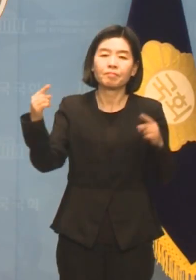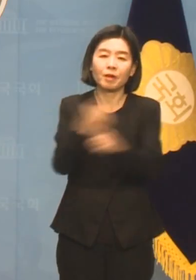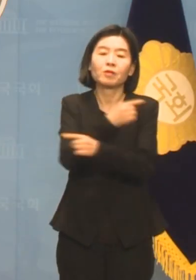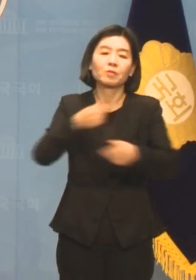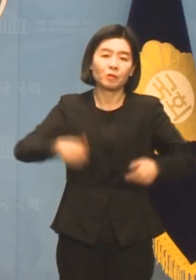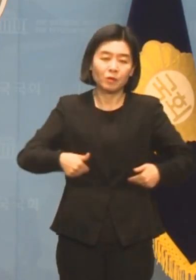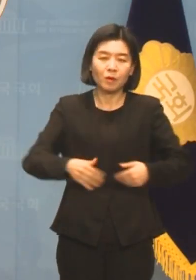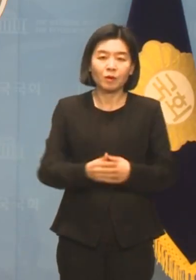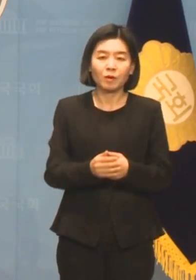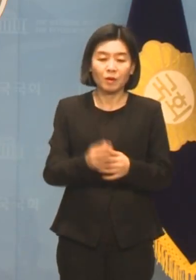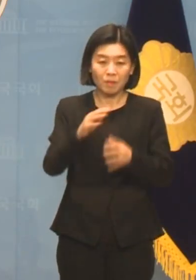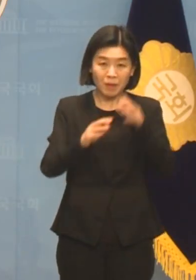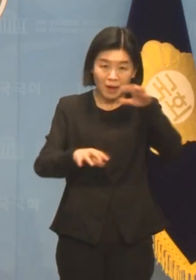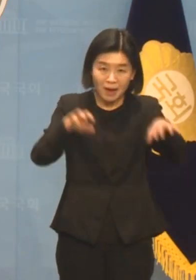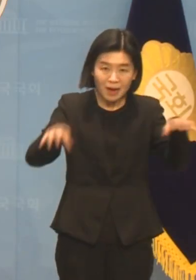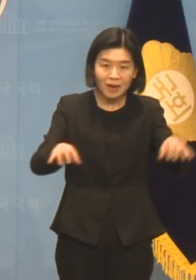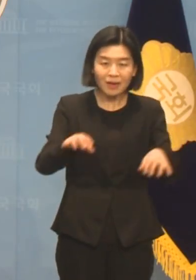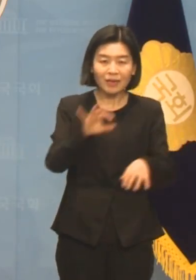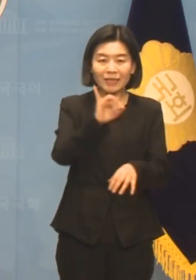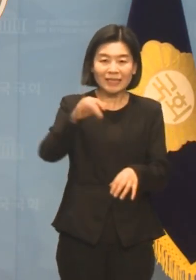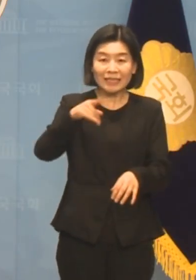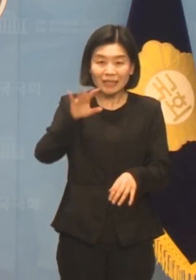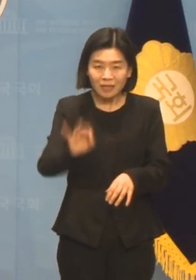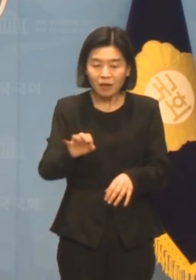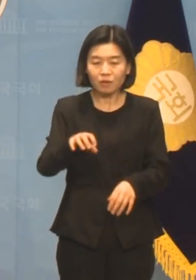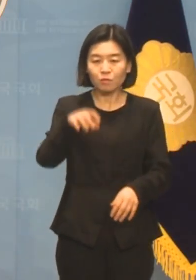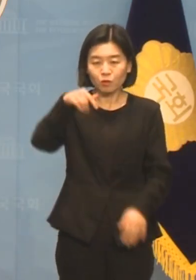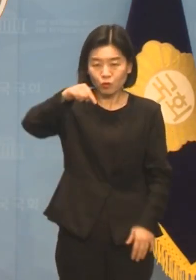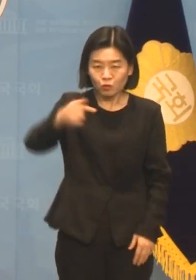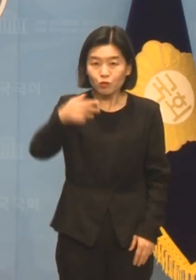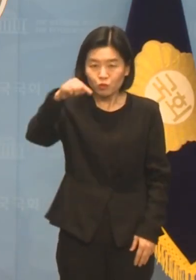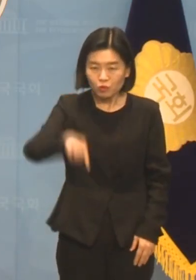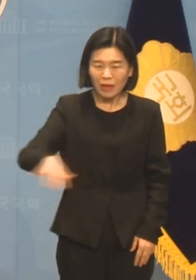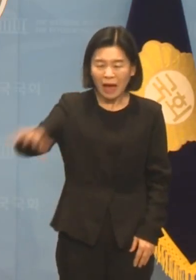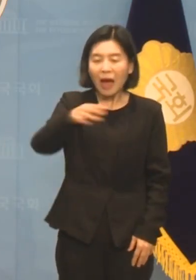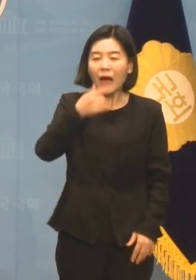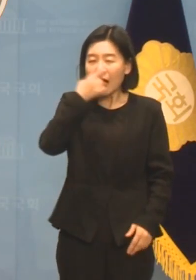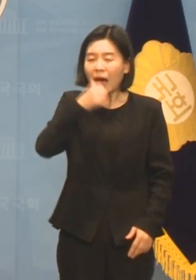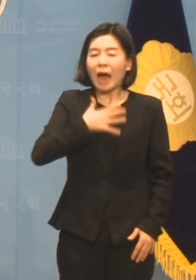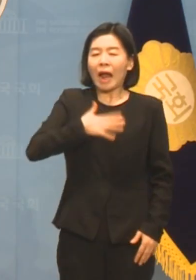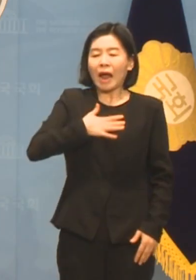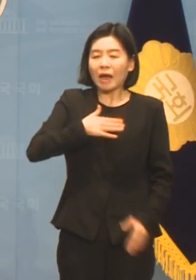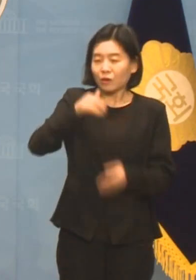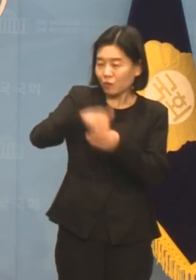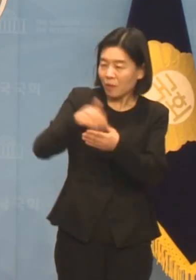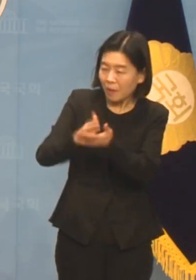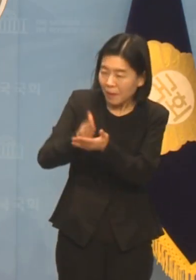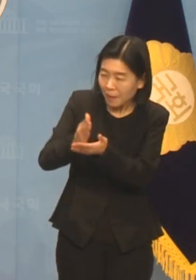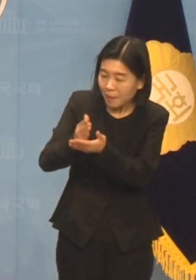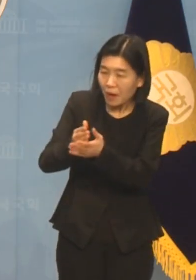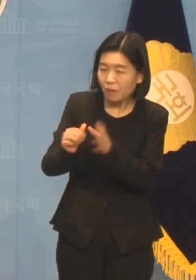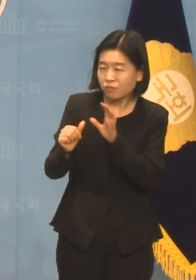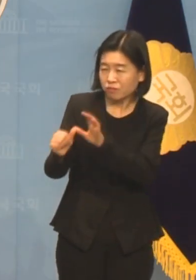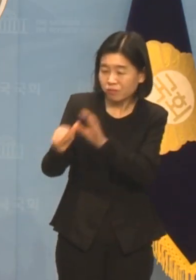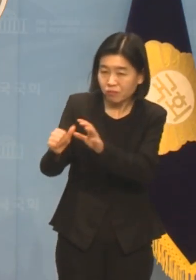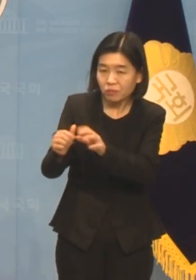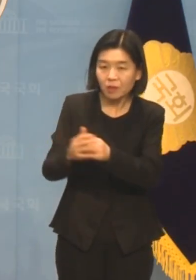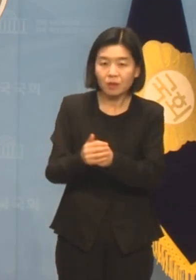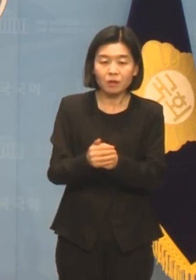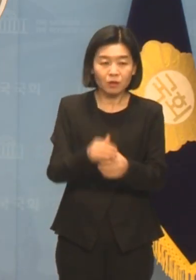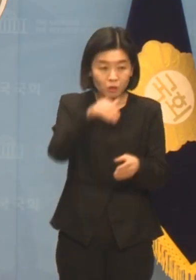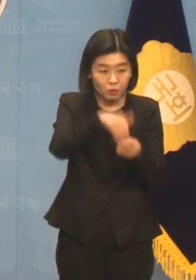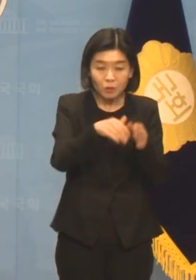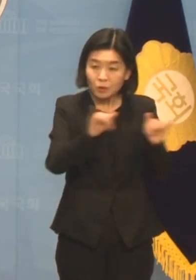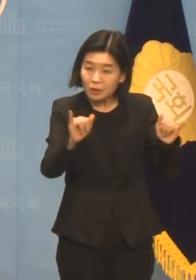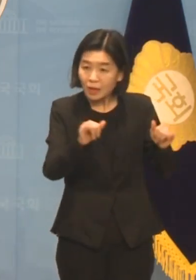마을 이장이 군수가 다 알 수 있으니 투표하지 말라고 압박하고 군수 측 참관인들이 투표자의 이름을